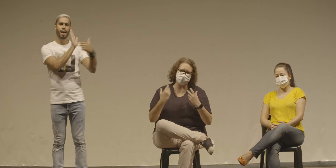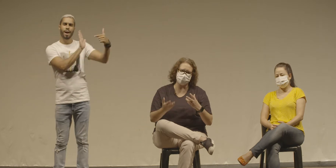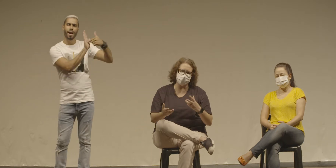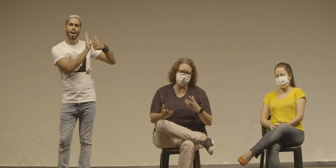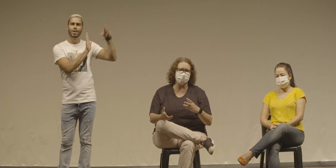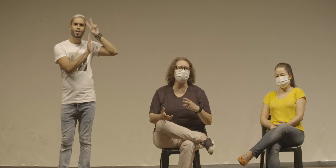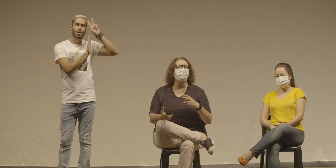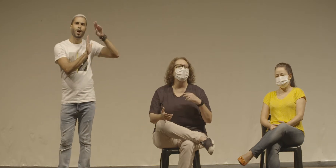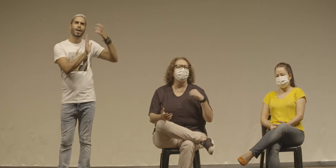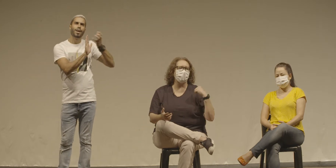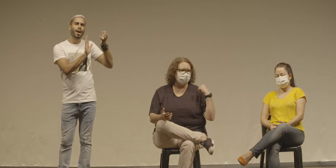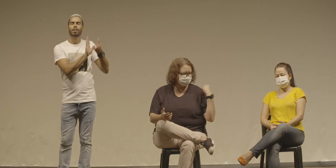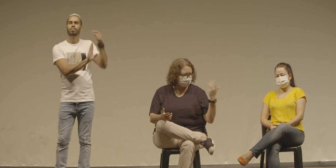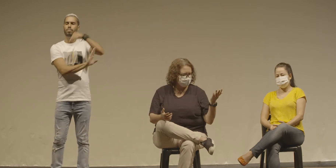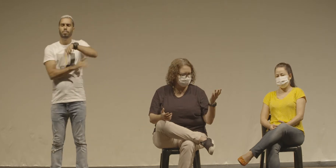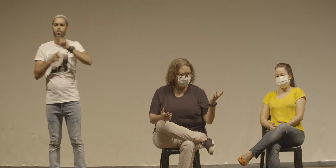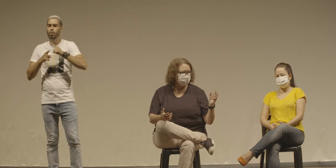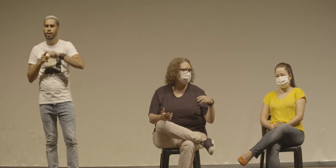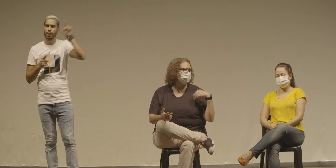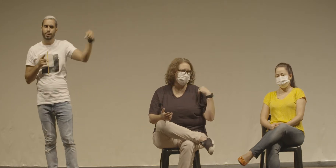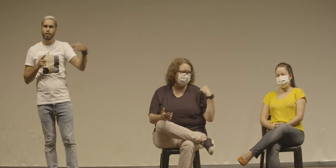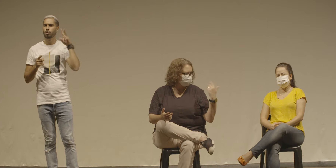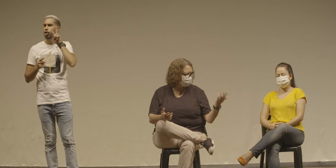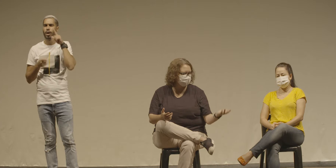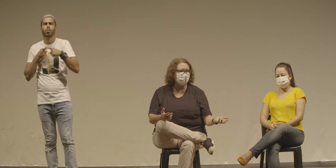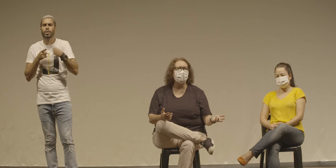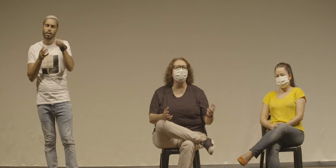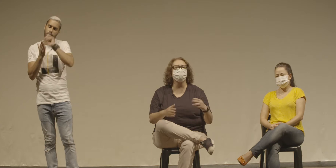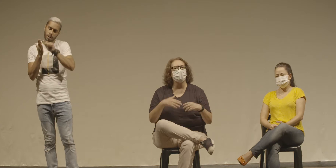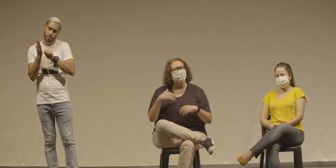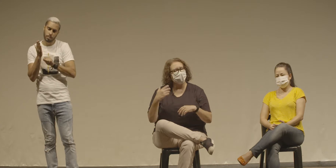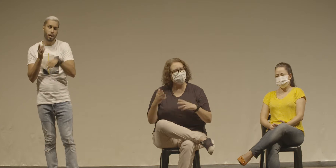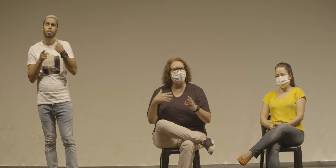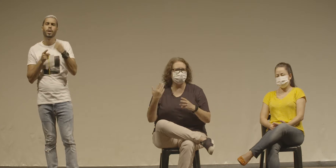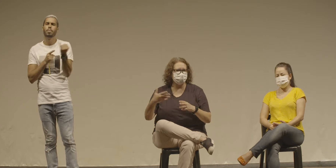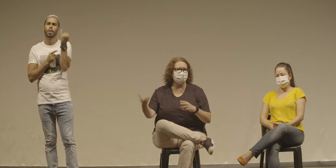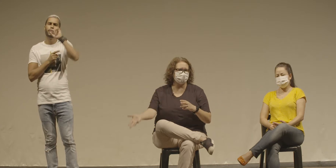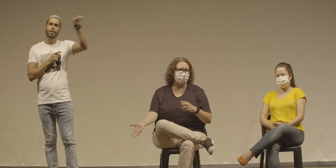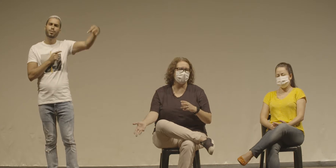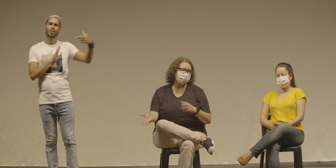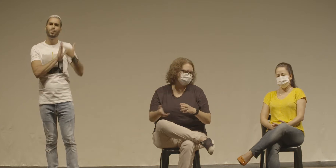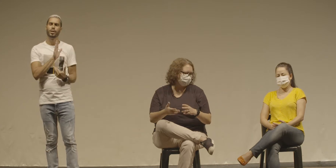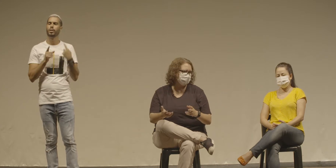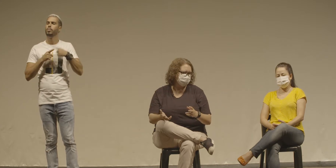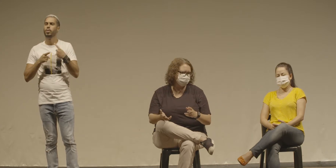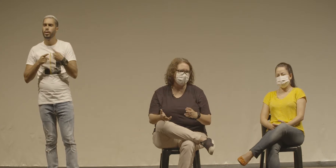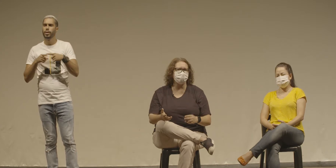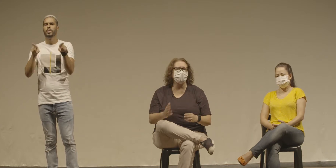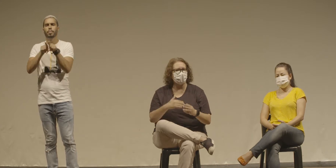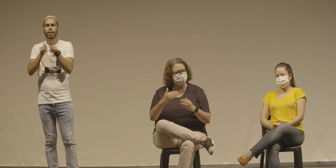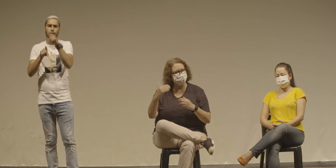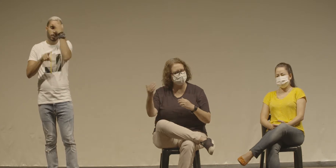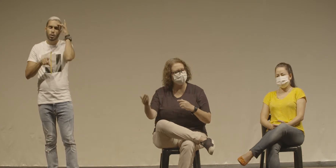vai trazer de positivo para o espectador e para a sociedade e para as pessoas retratadas também naquela